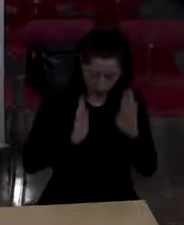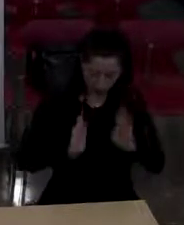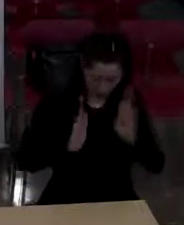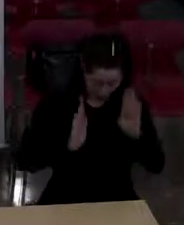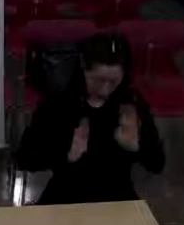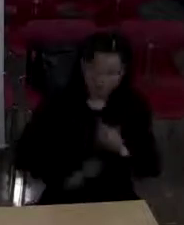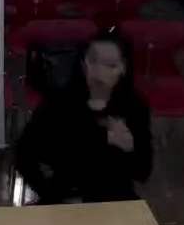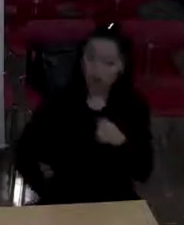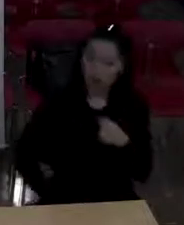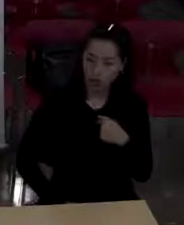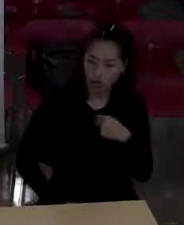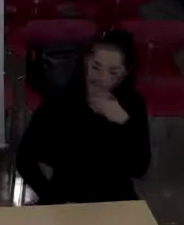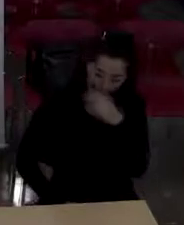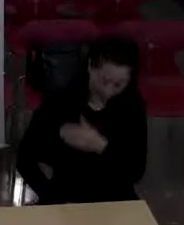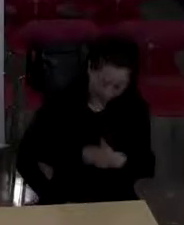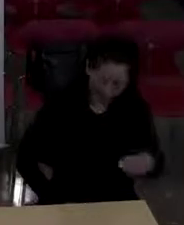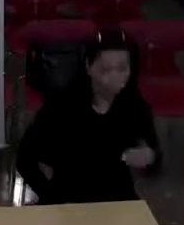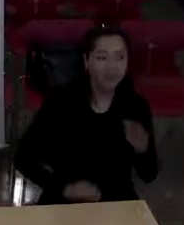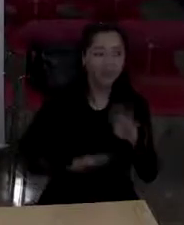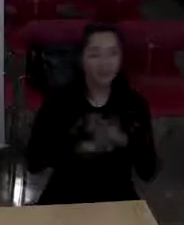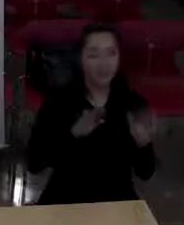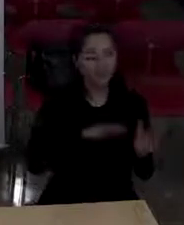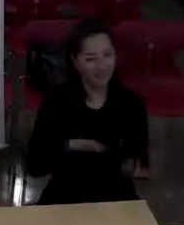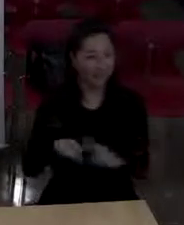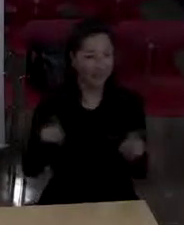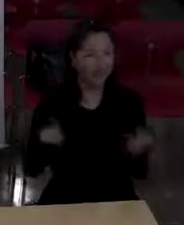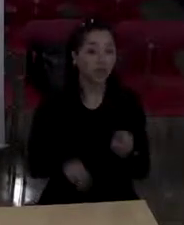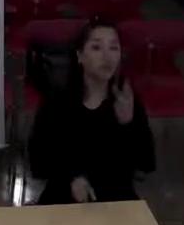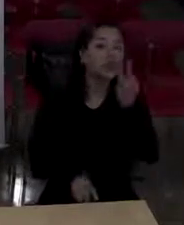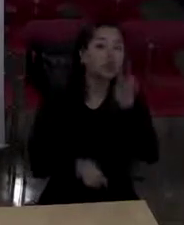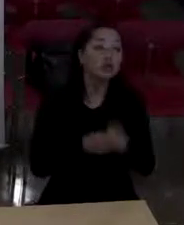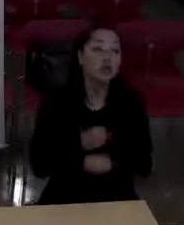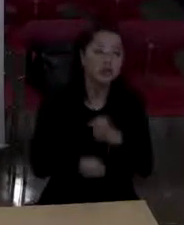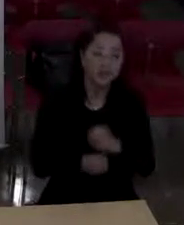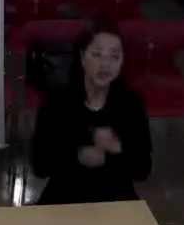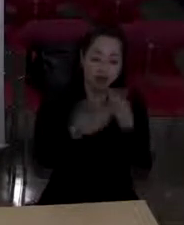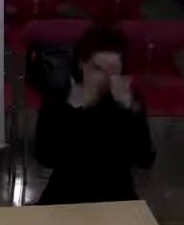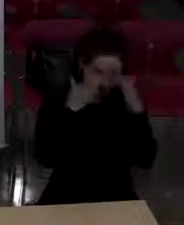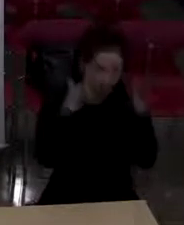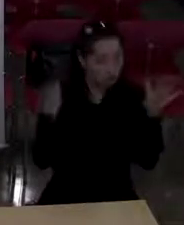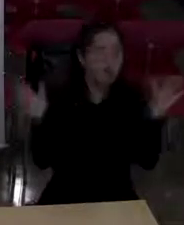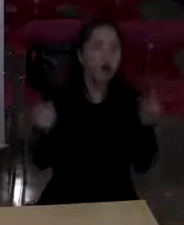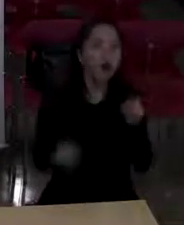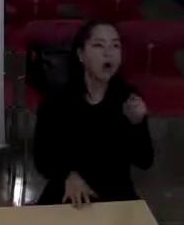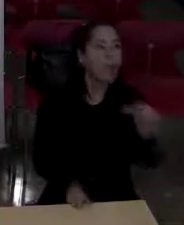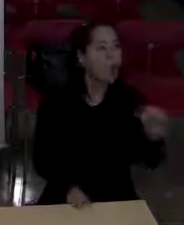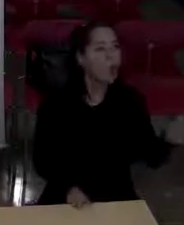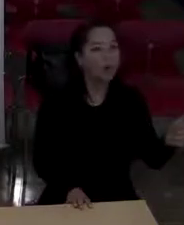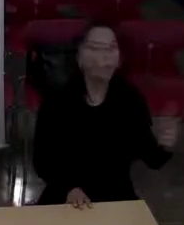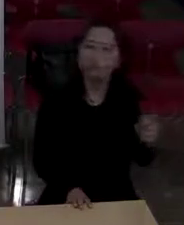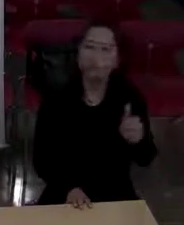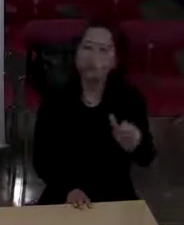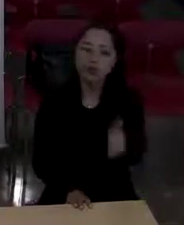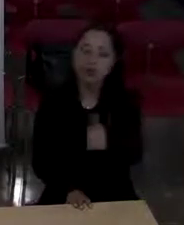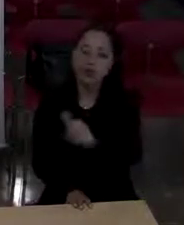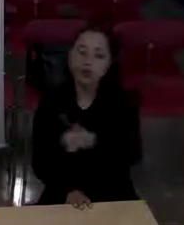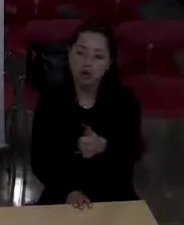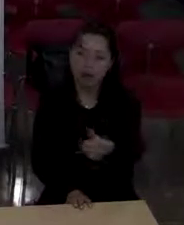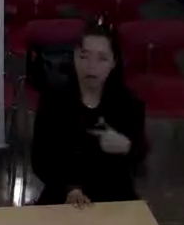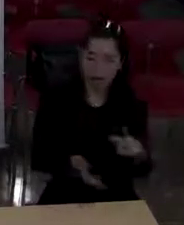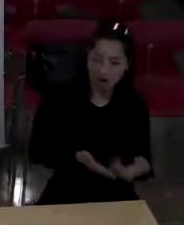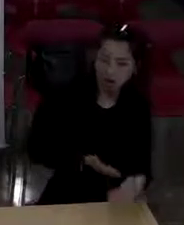actúan en relación con ellas, lo que enfrenta a los niños a iniciar el proceso de aprender a negociar. Del primer al tercer año